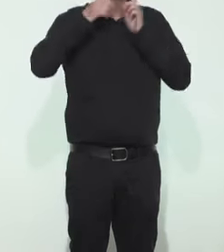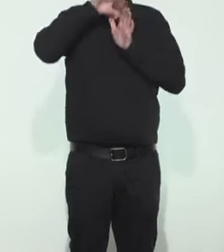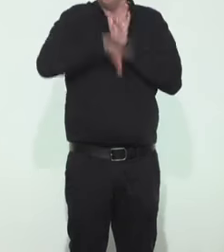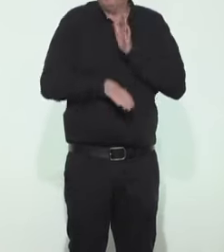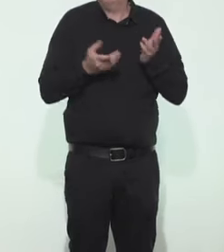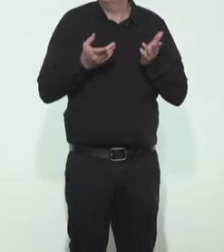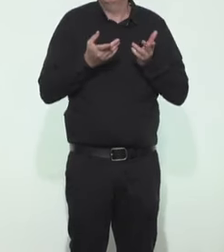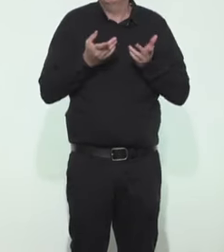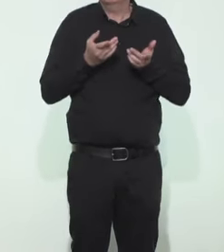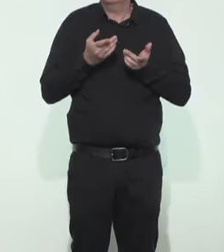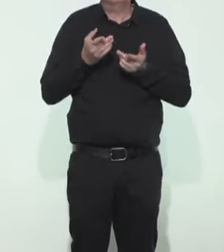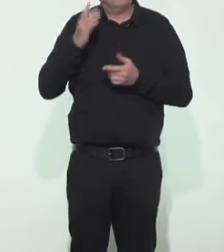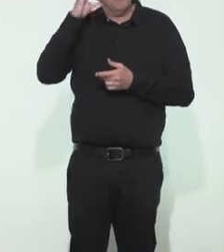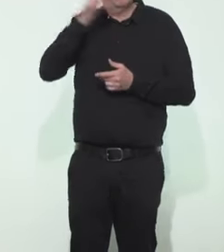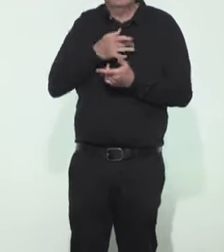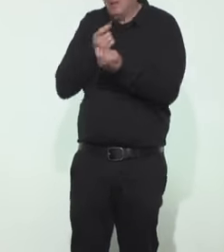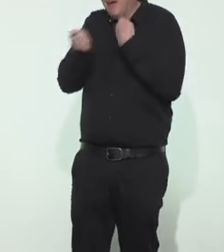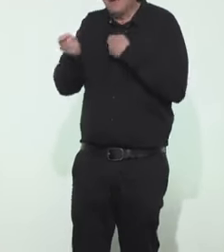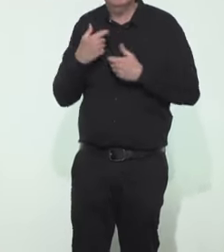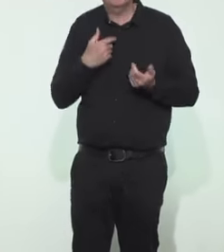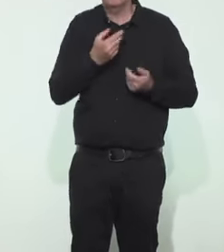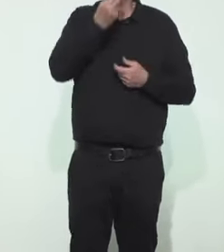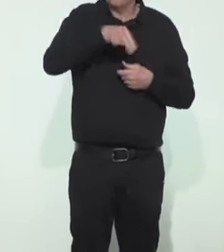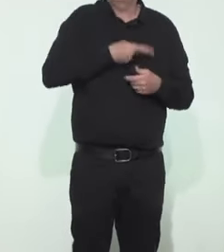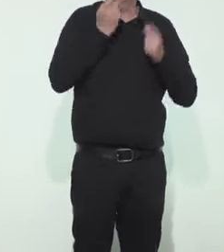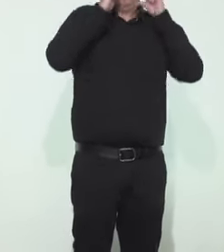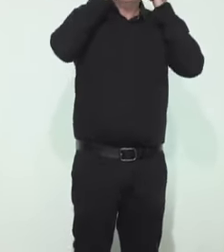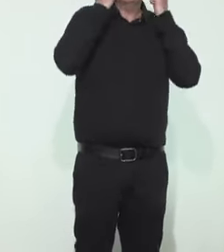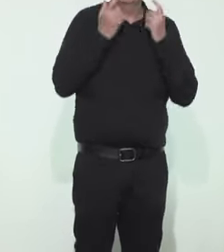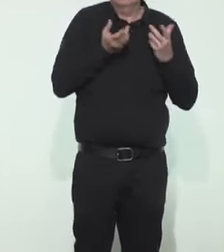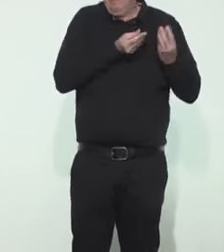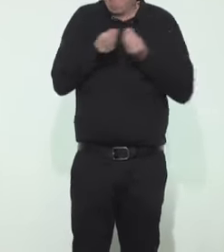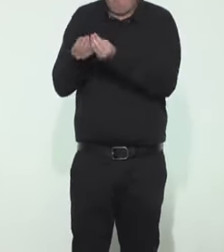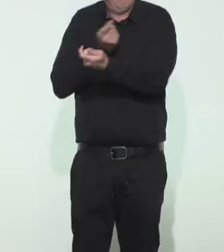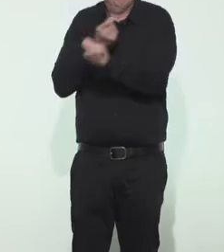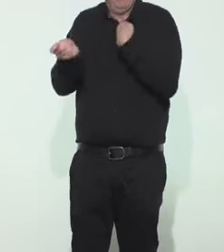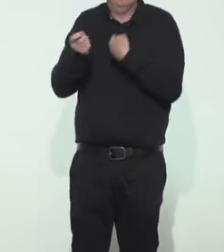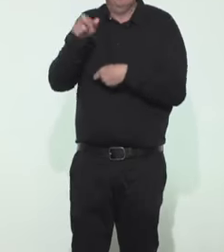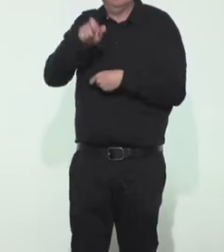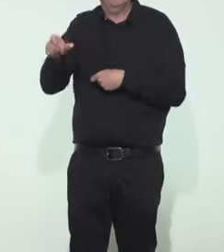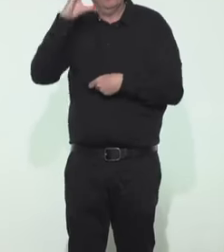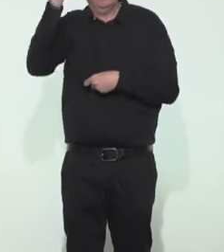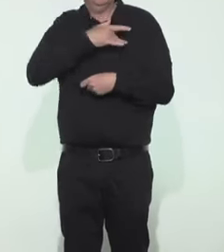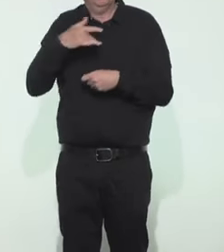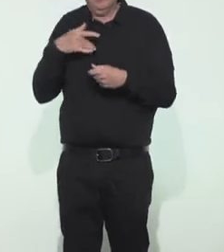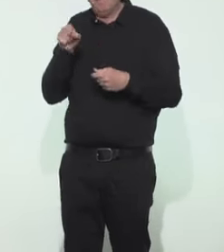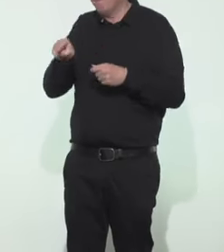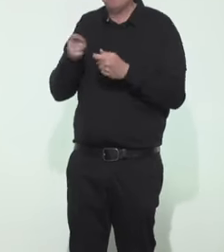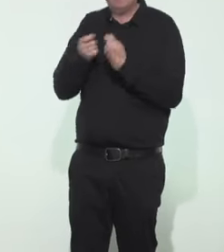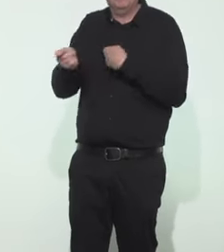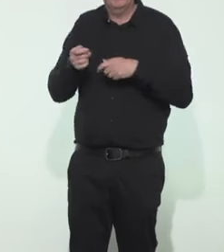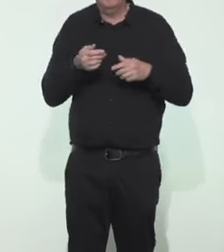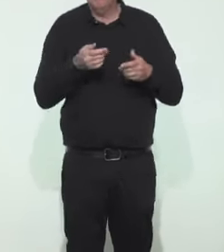sont pas du tout adaptés aux personnels soignants donc l'idée n'est pas avait pas de proposer ces masques au personnel soignant mais bien de les rendre utile